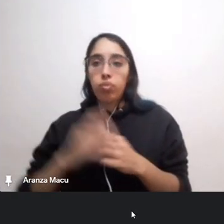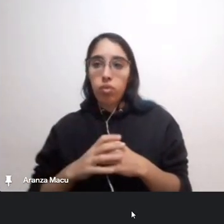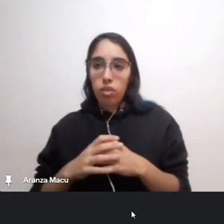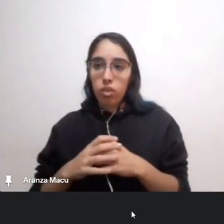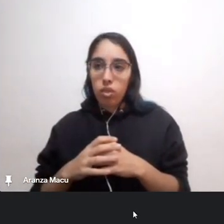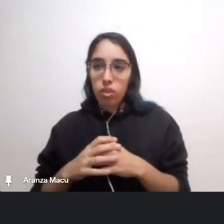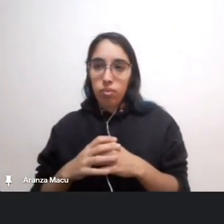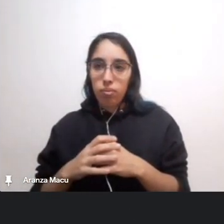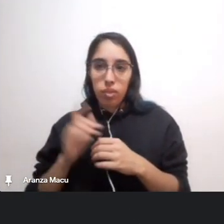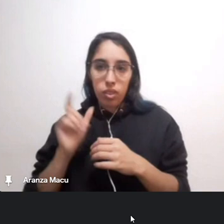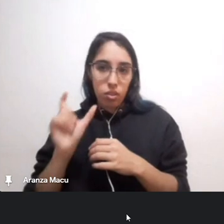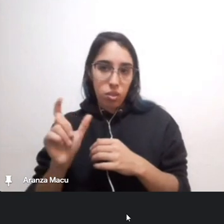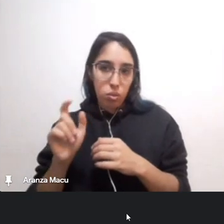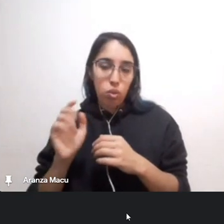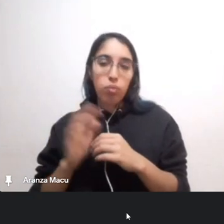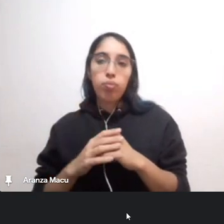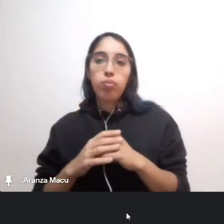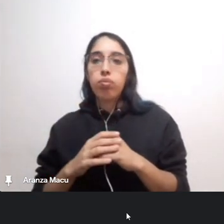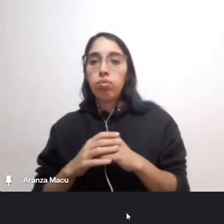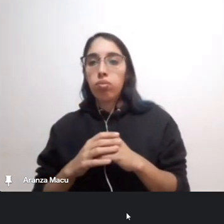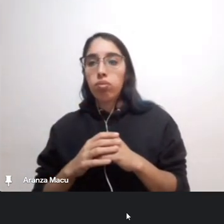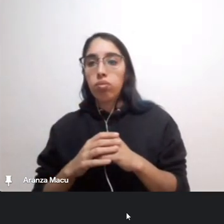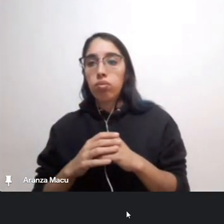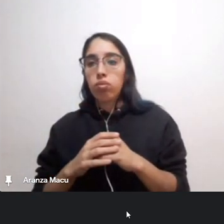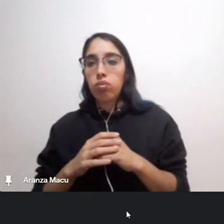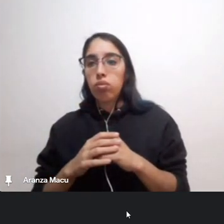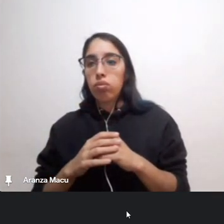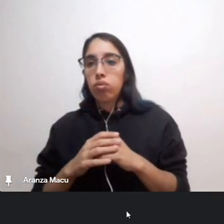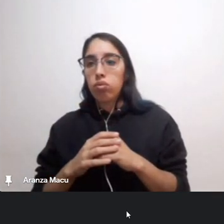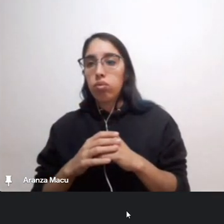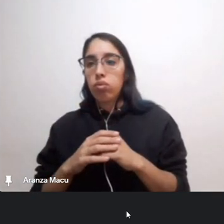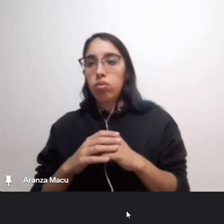verbo ocurrir, suceder. Manifest.